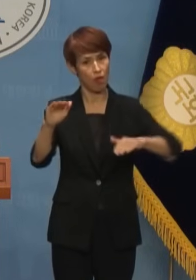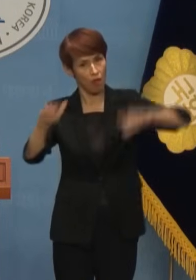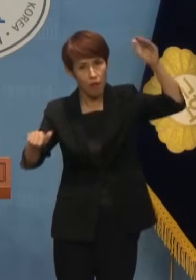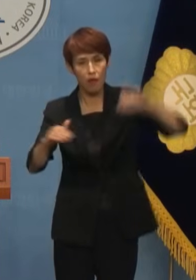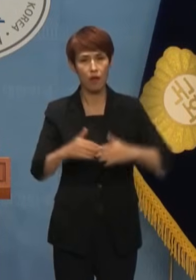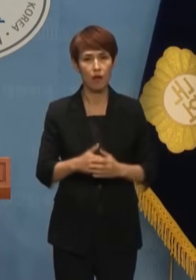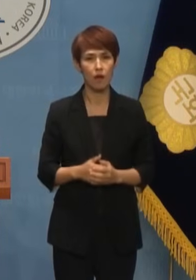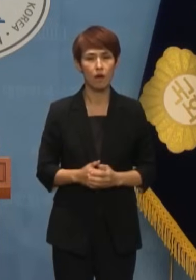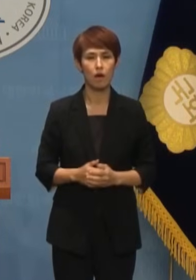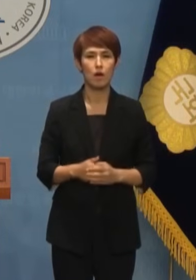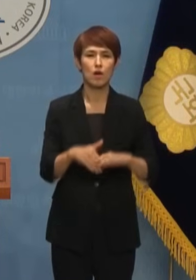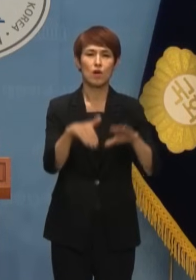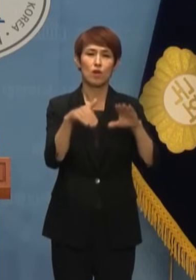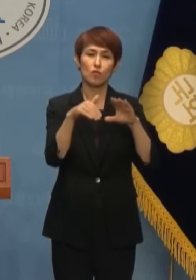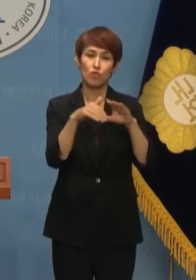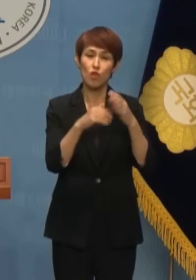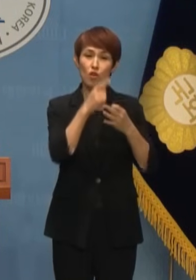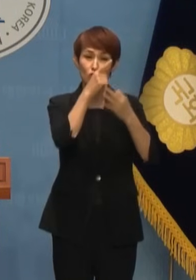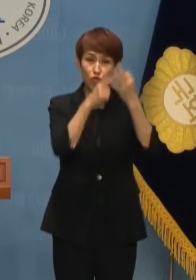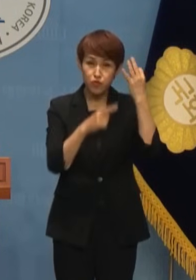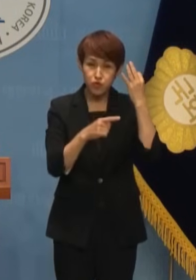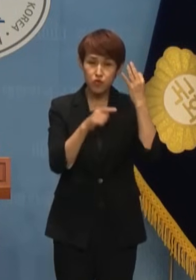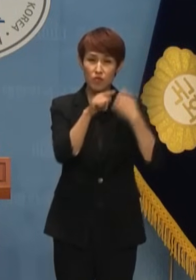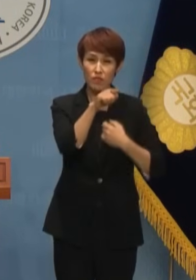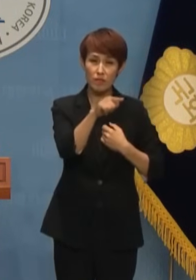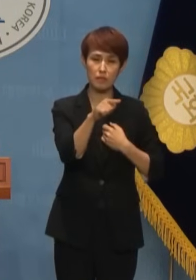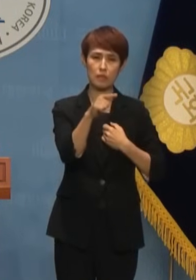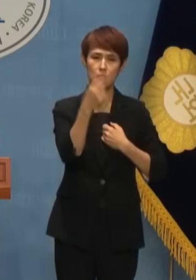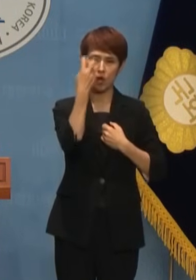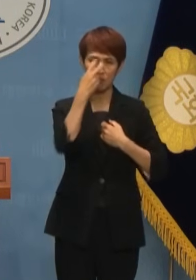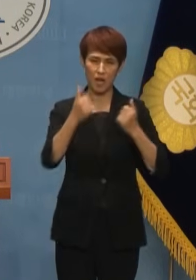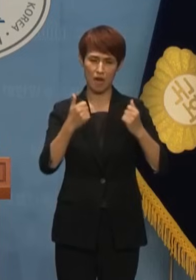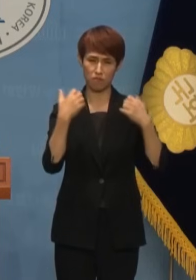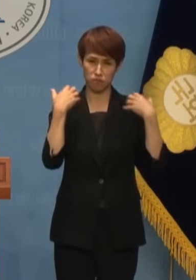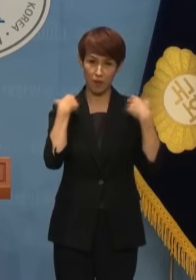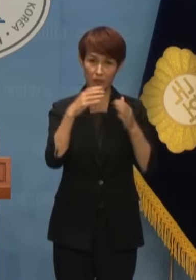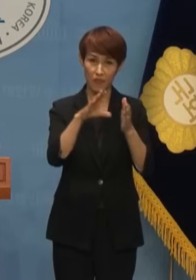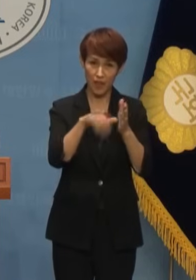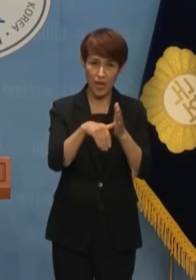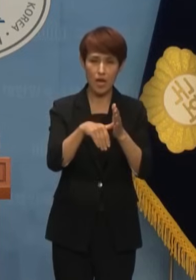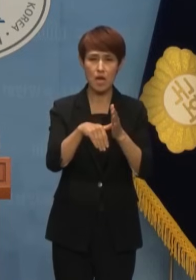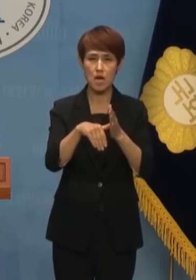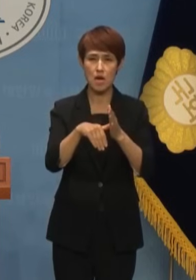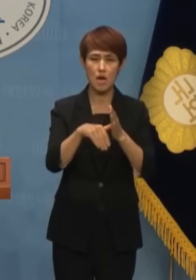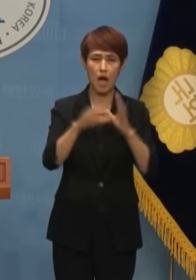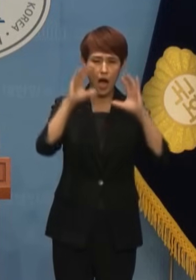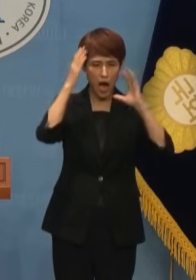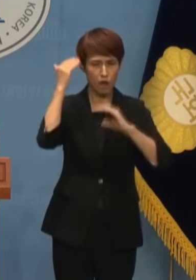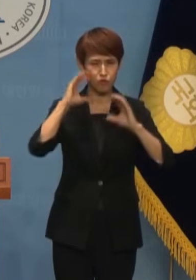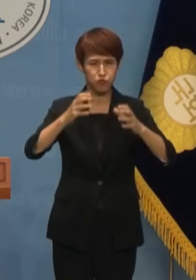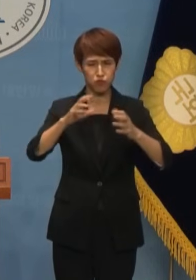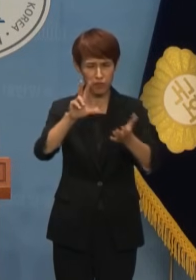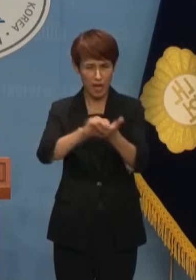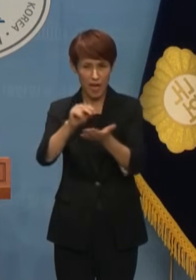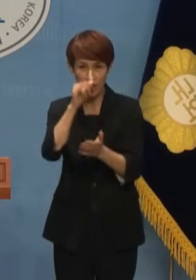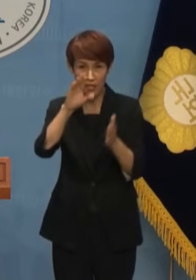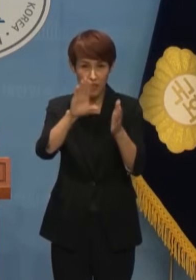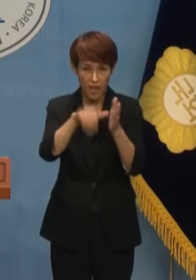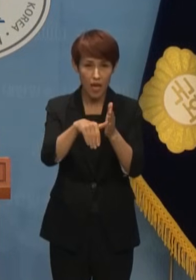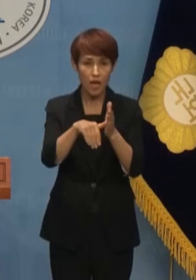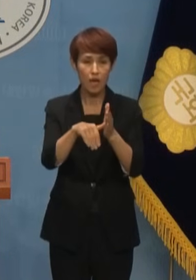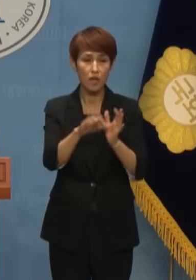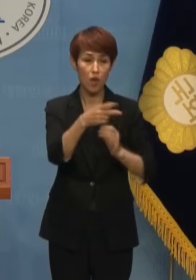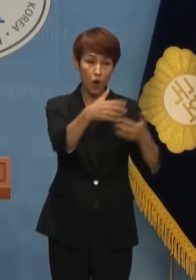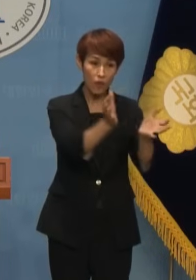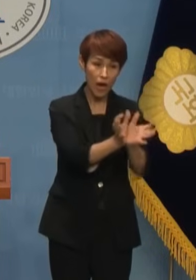윤석열 검찰 독재 정권의 지난 2년 대한민국에 망가지는 동안 정부 여당이 쉬지 않고 열심히 해온 게 하나 있기는